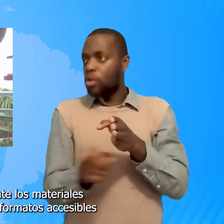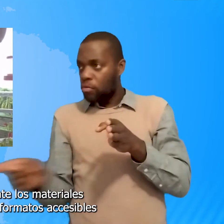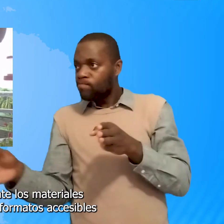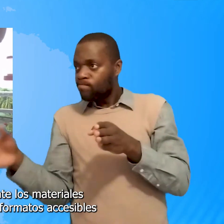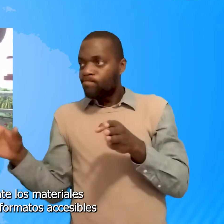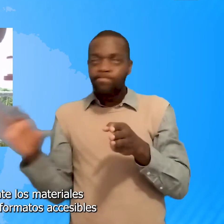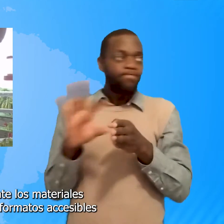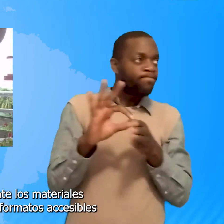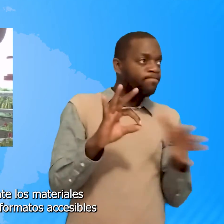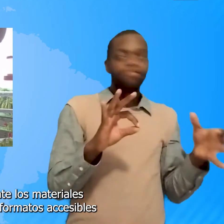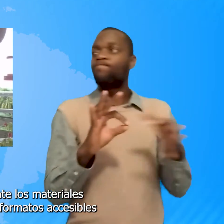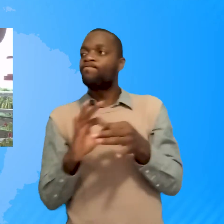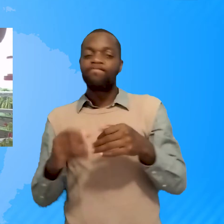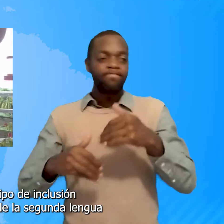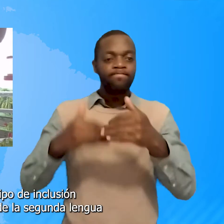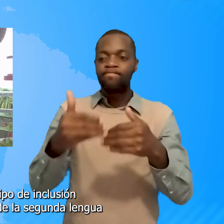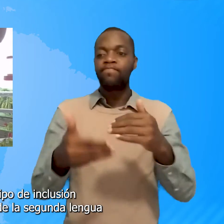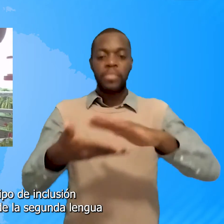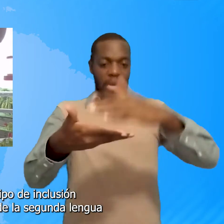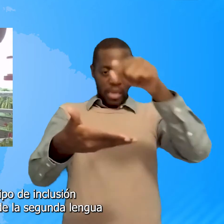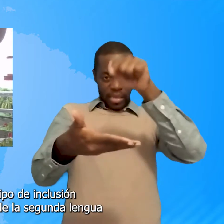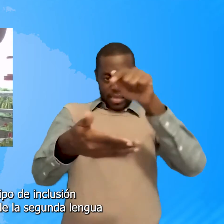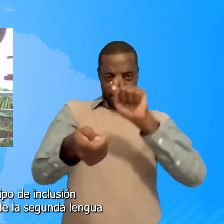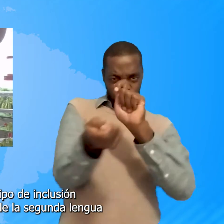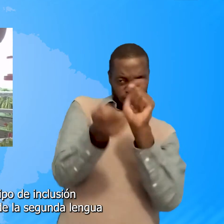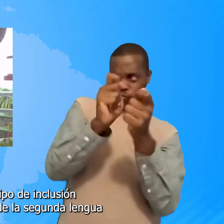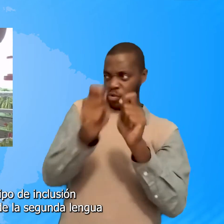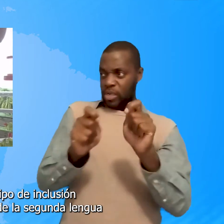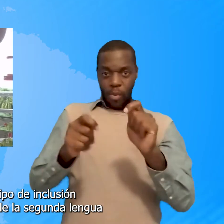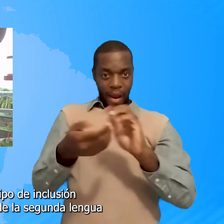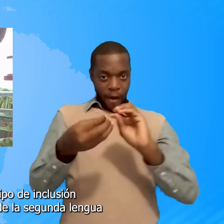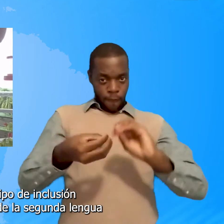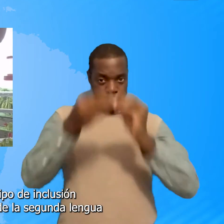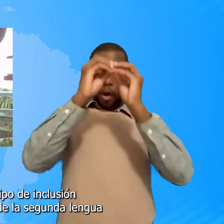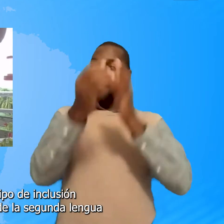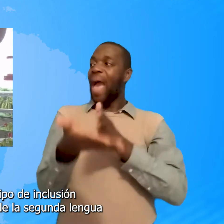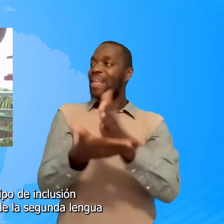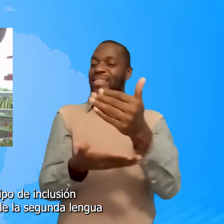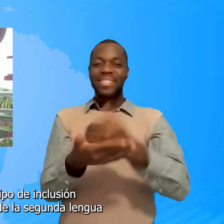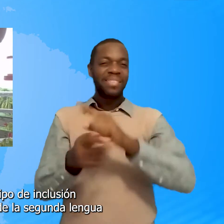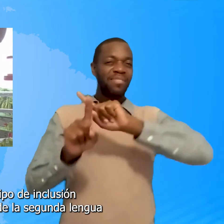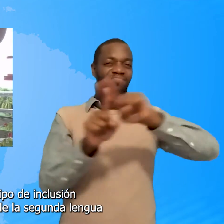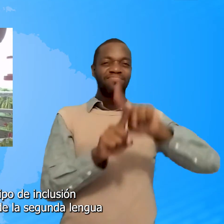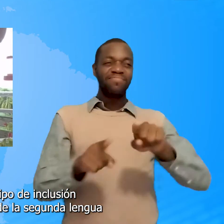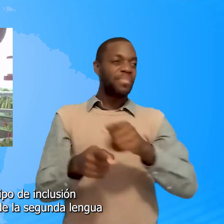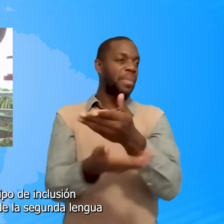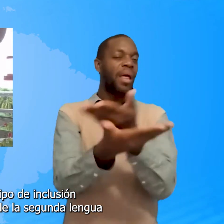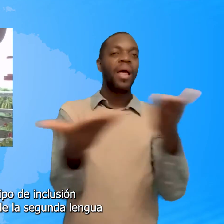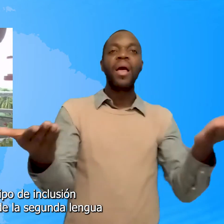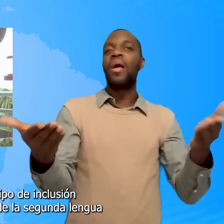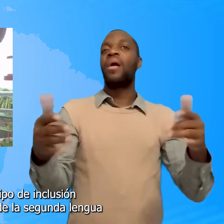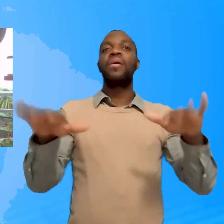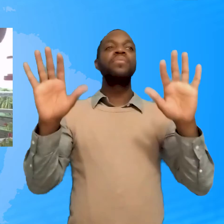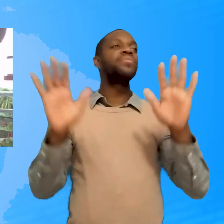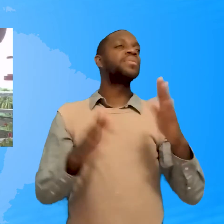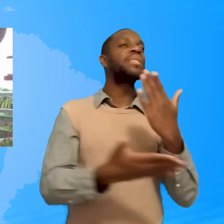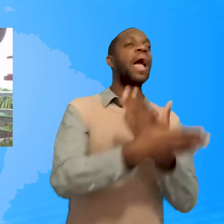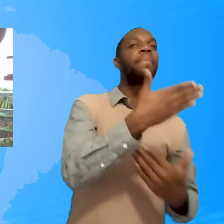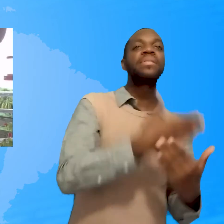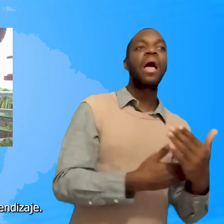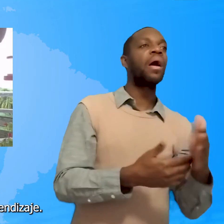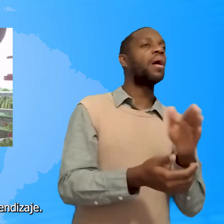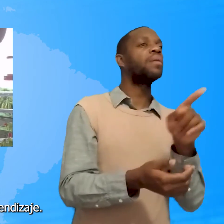formatos accesibles para cualquier tipo de inclusión de la discapacidad, de la segunda lengua